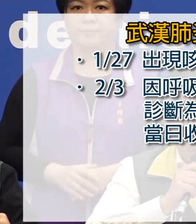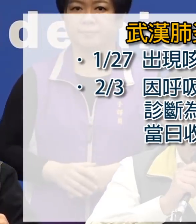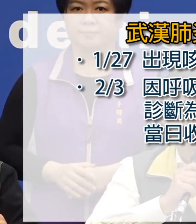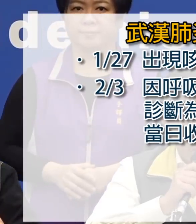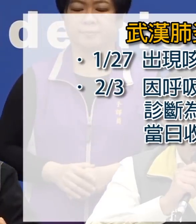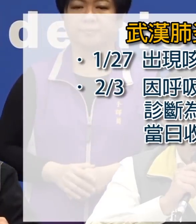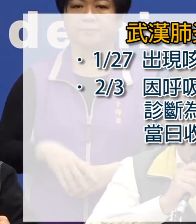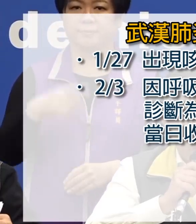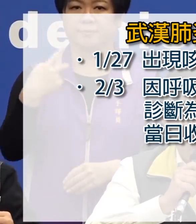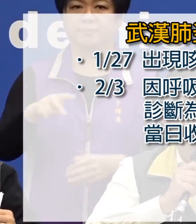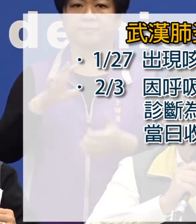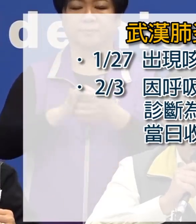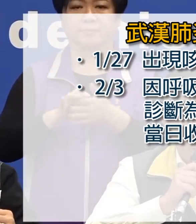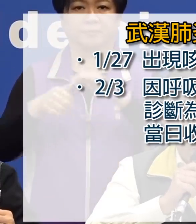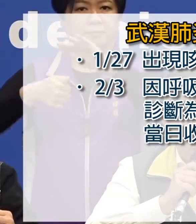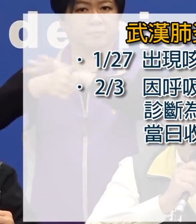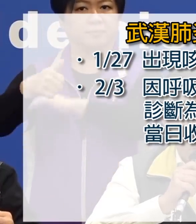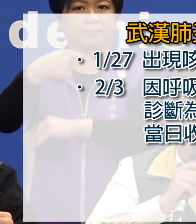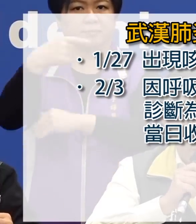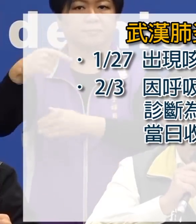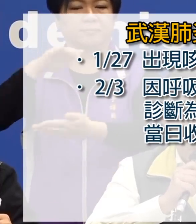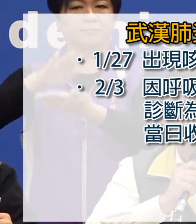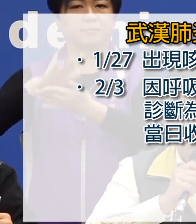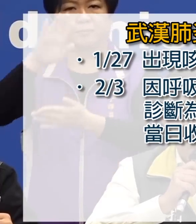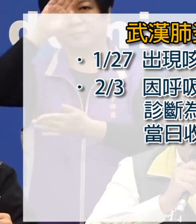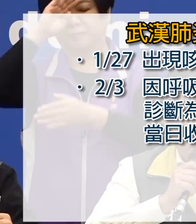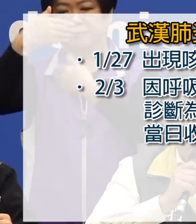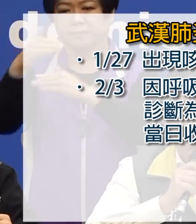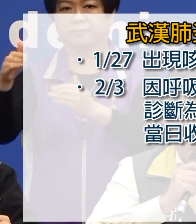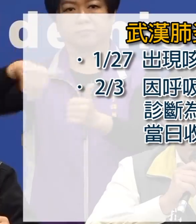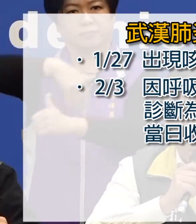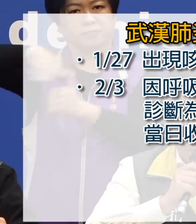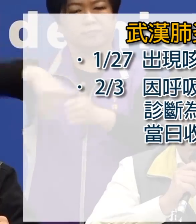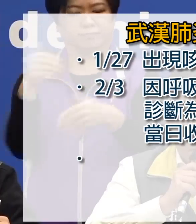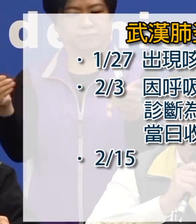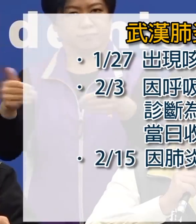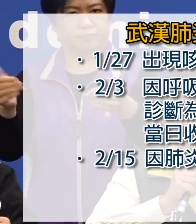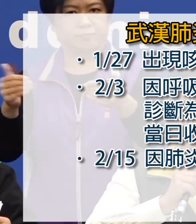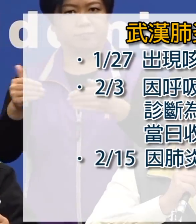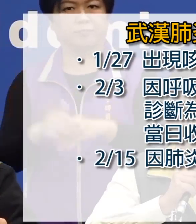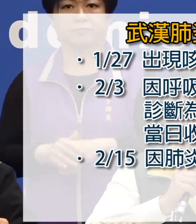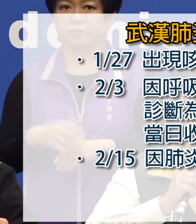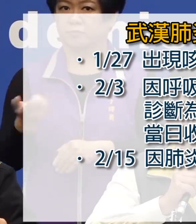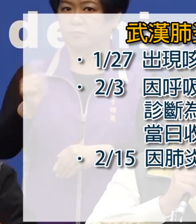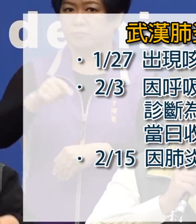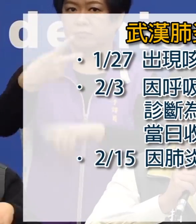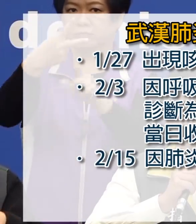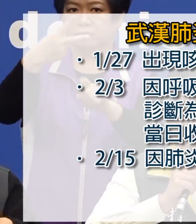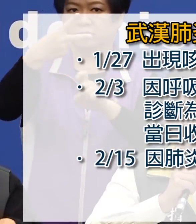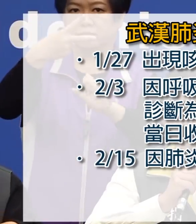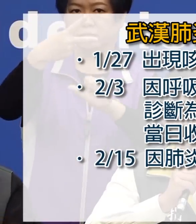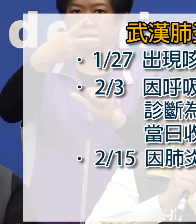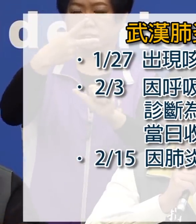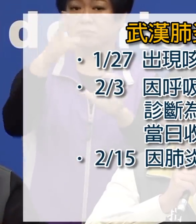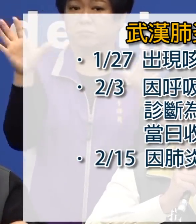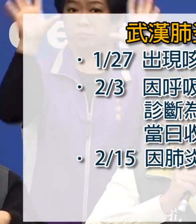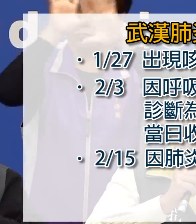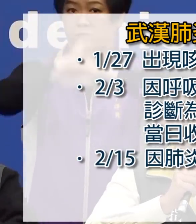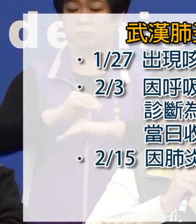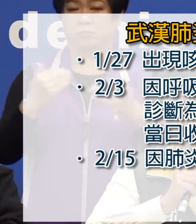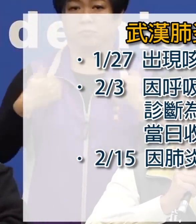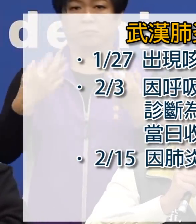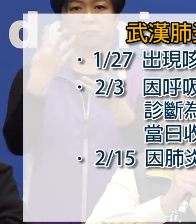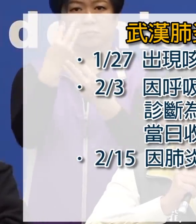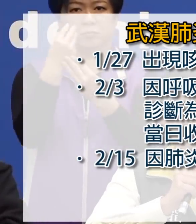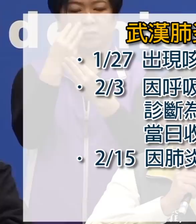日收治于负压加护病房治疗。个案于2月15日晚间因肺